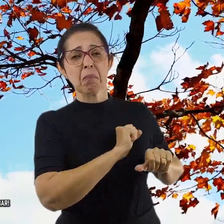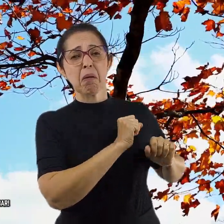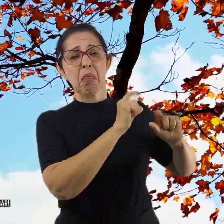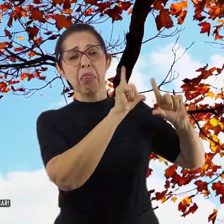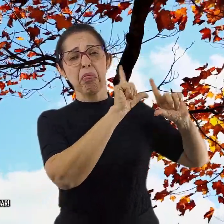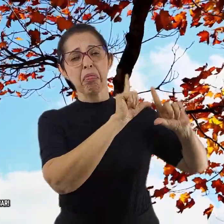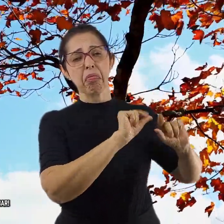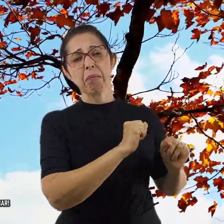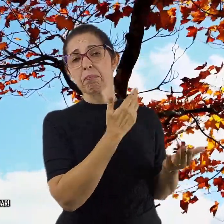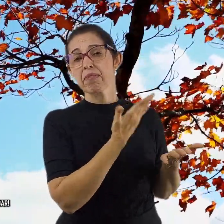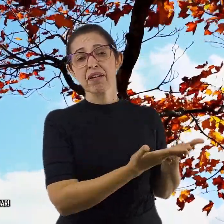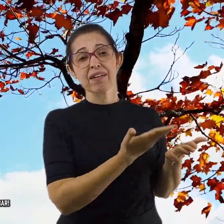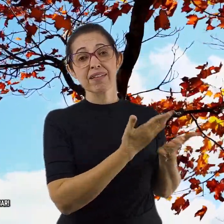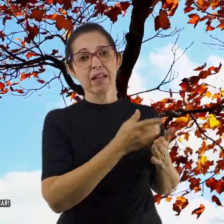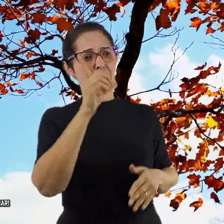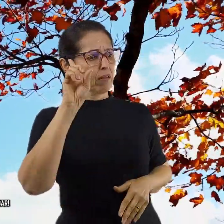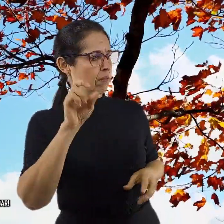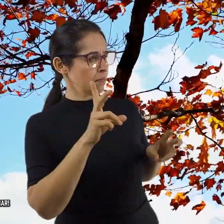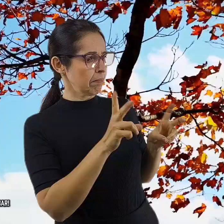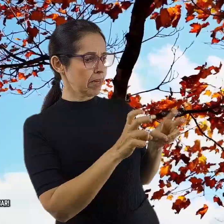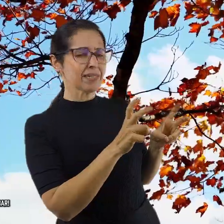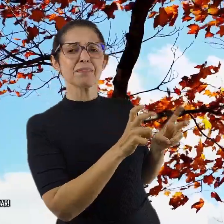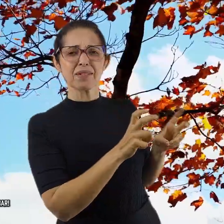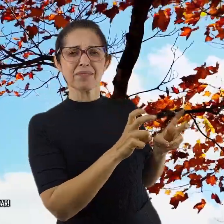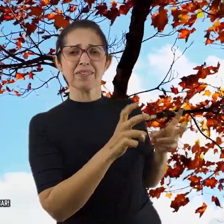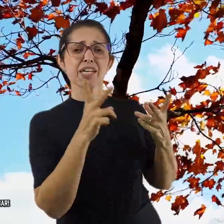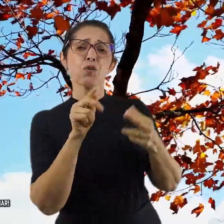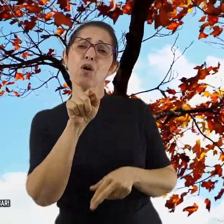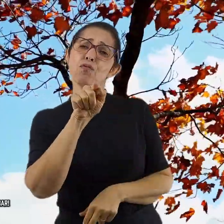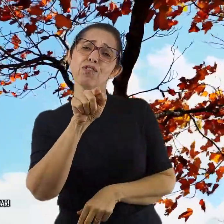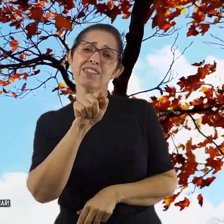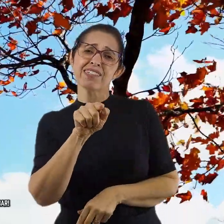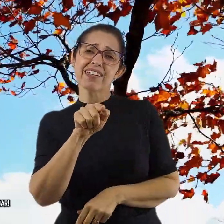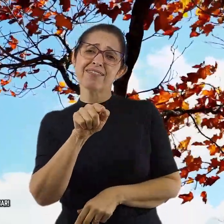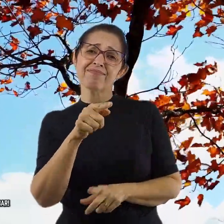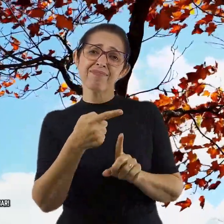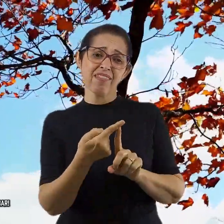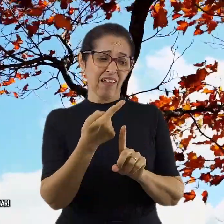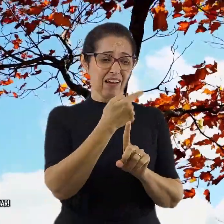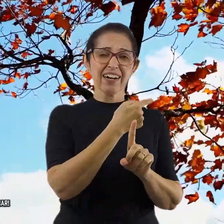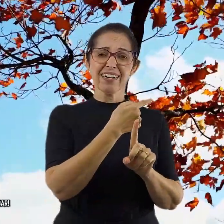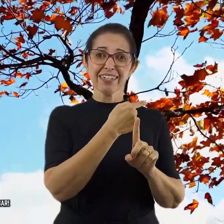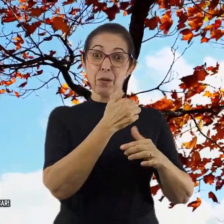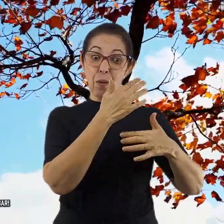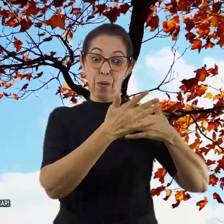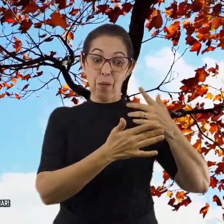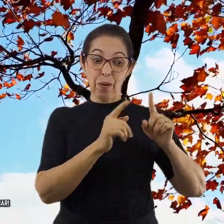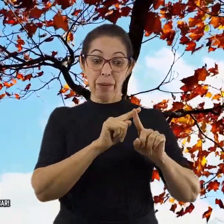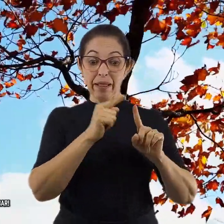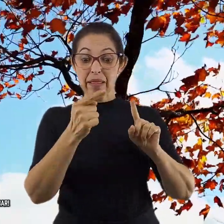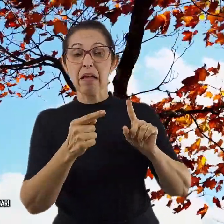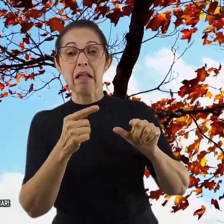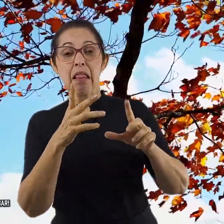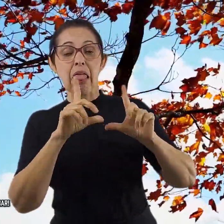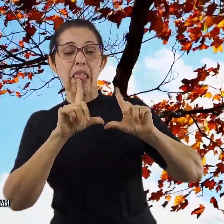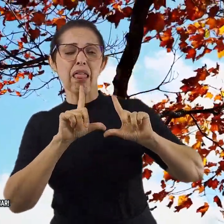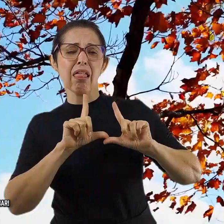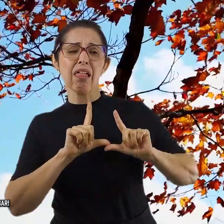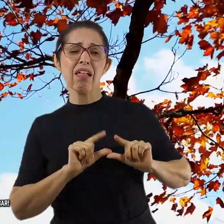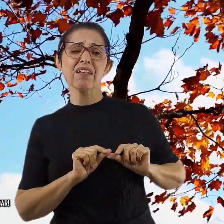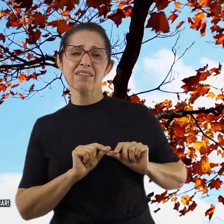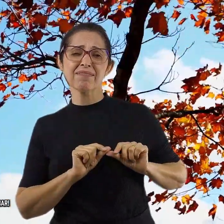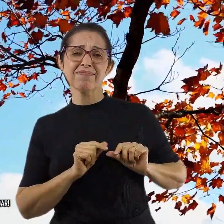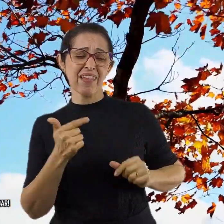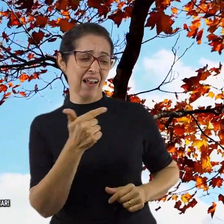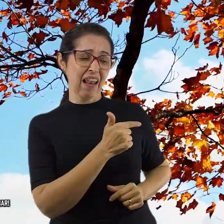primeiras obras, você deixou aquele primeiro amor. Eu sei, e ela era zelosa. Aquela igreja